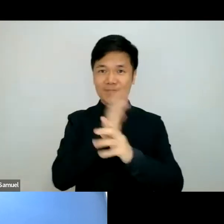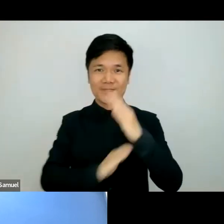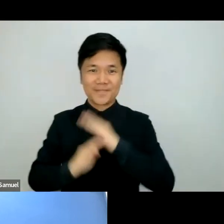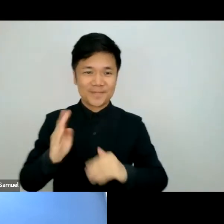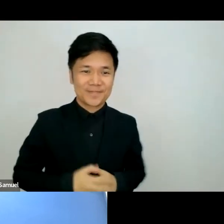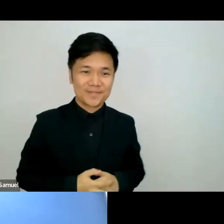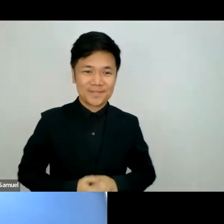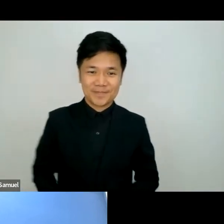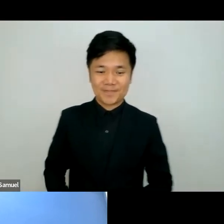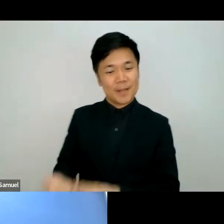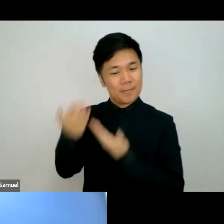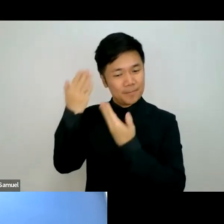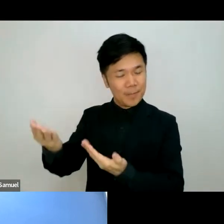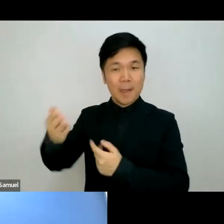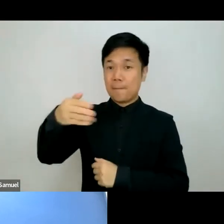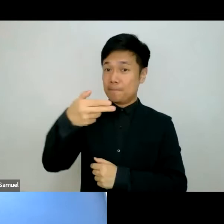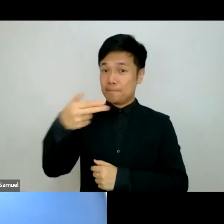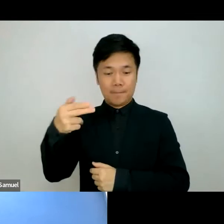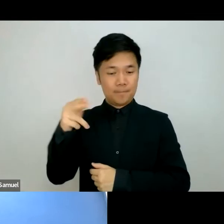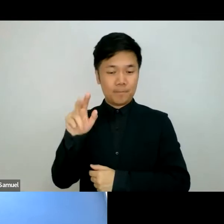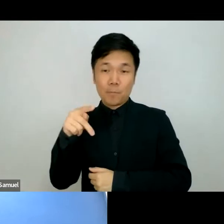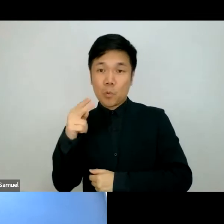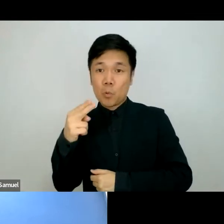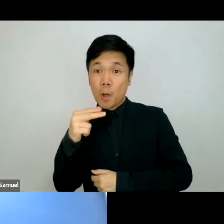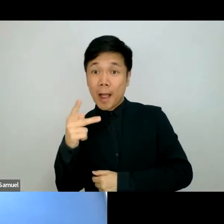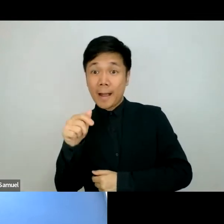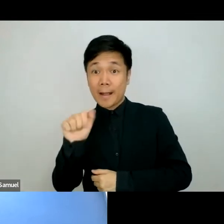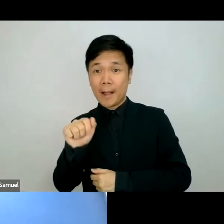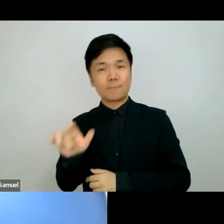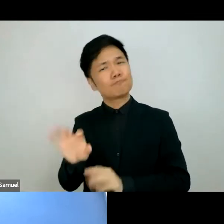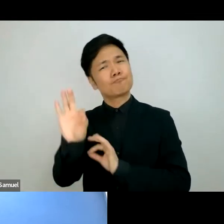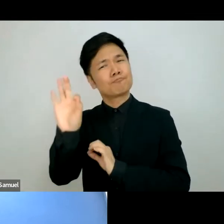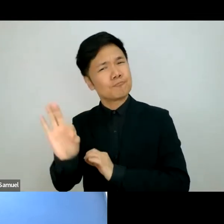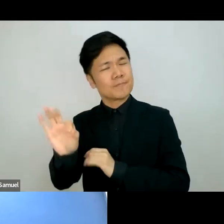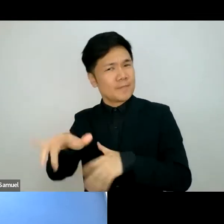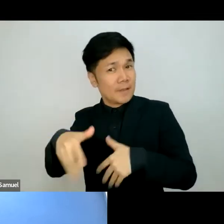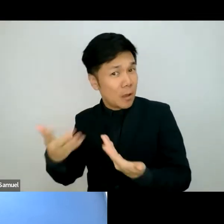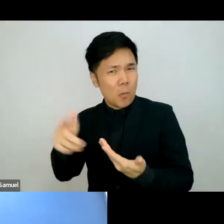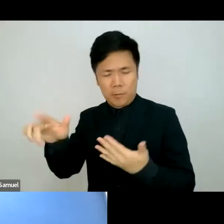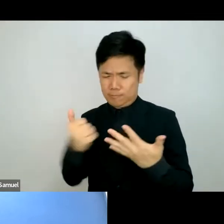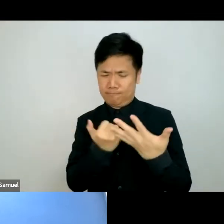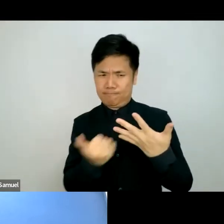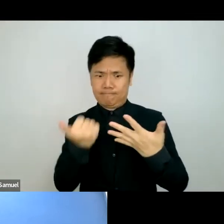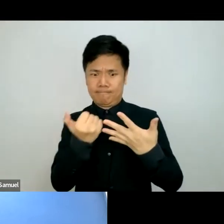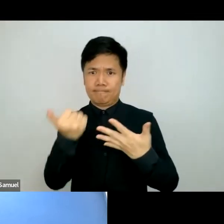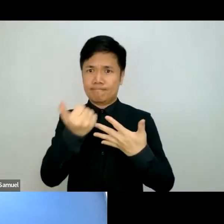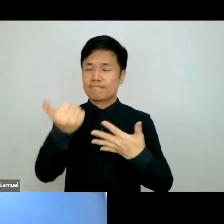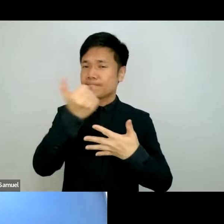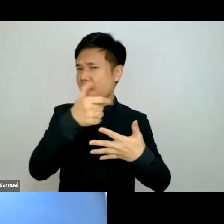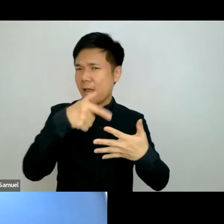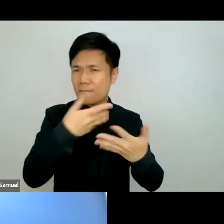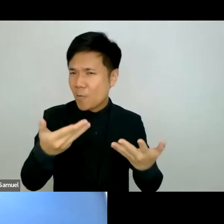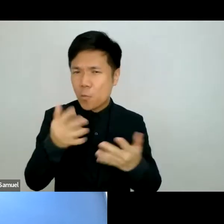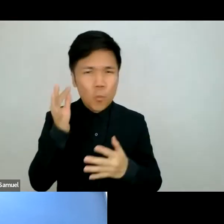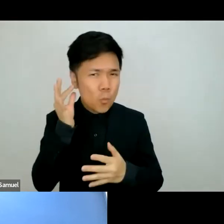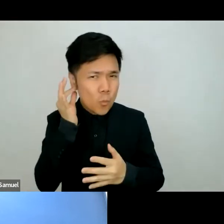l'engagement de la Finlande. Ma question est, comment est-ce que le gouvernement de Finlande